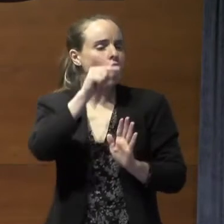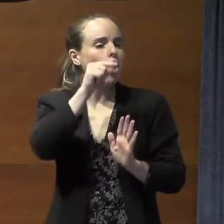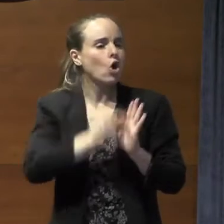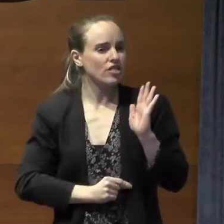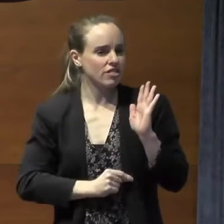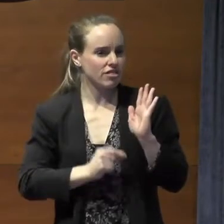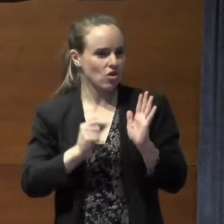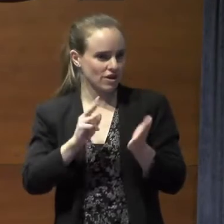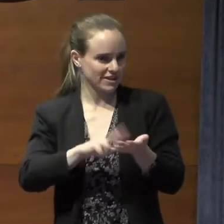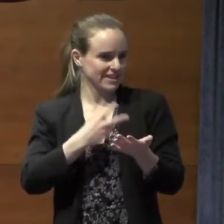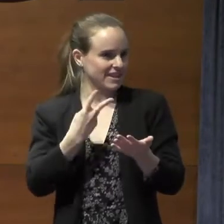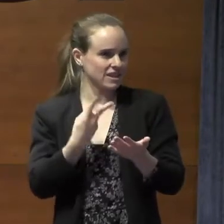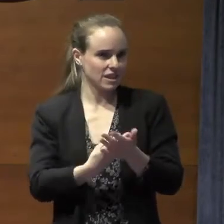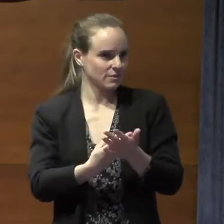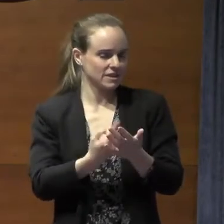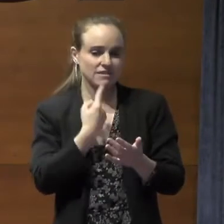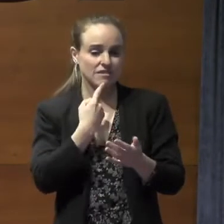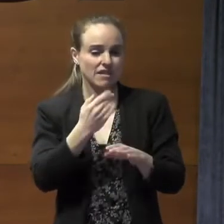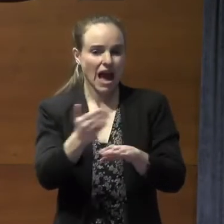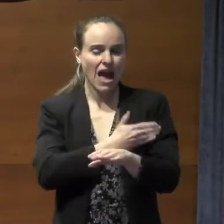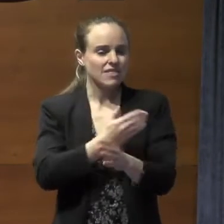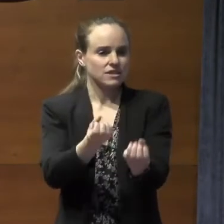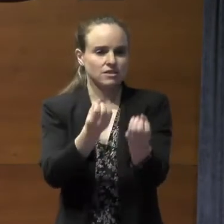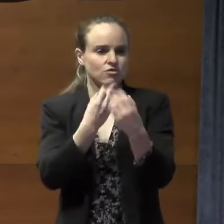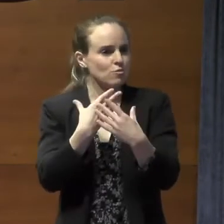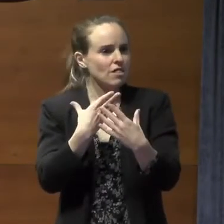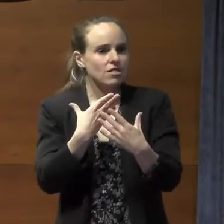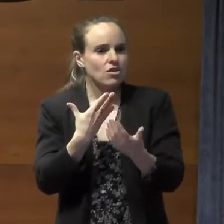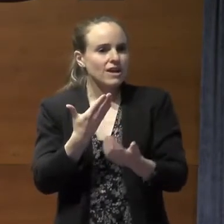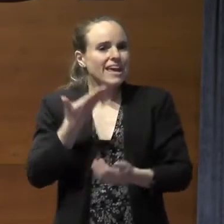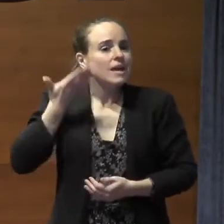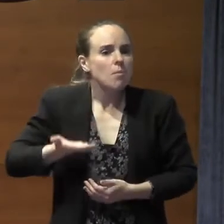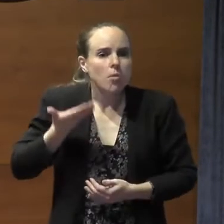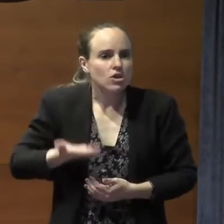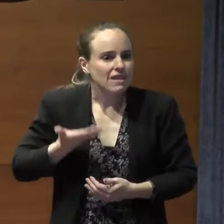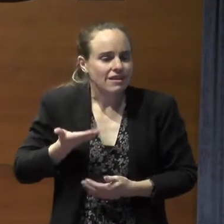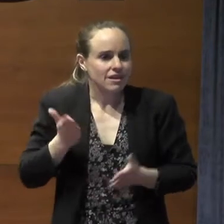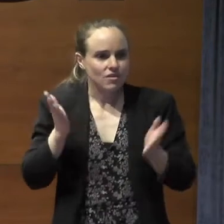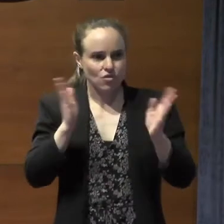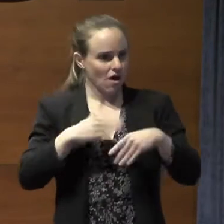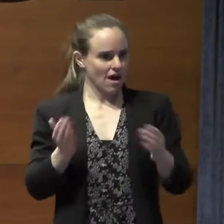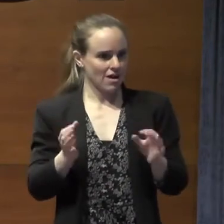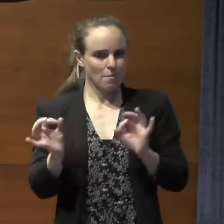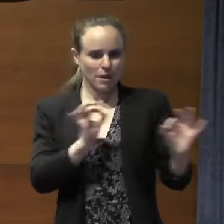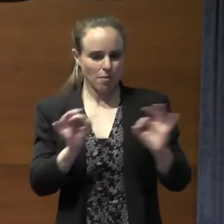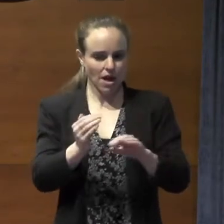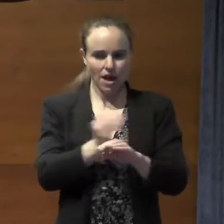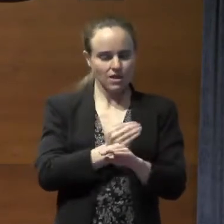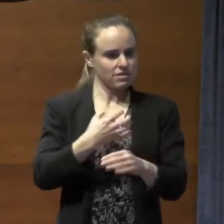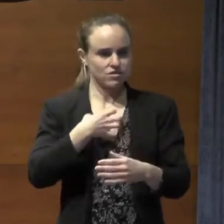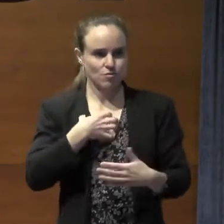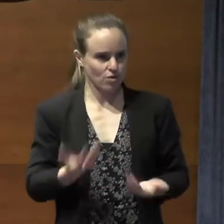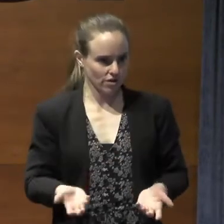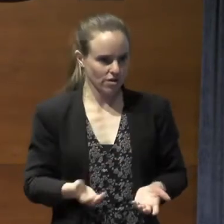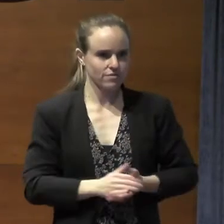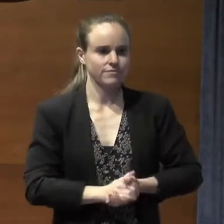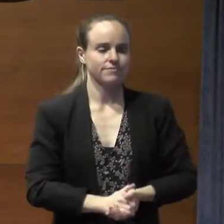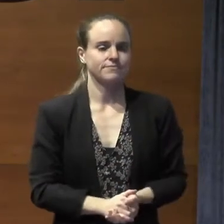reciben poca información previa sobre cuestiones cruciales para preparar el intercambio comunicativo.